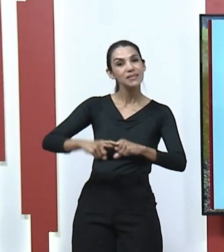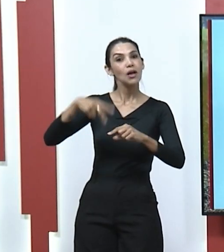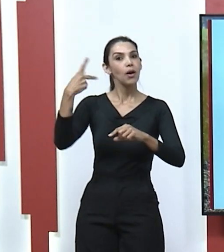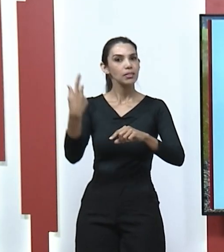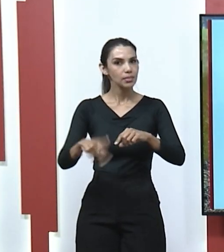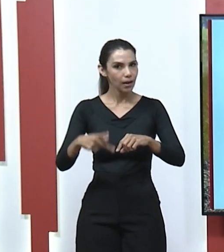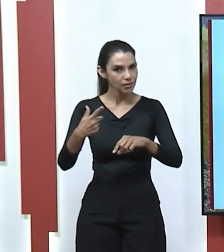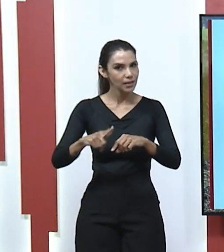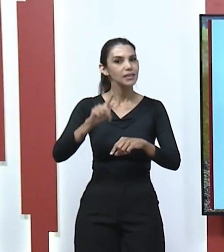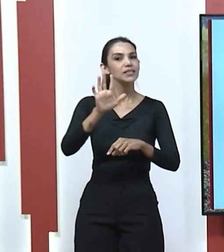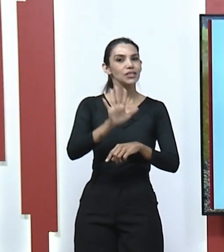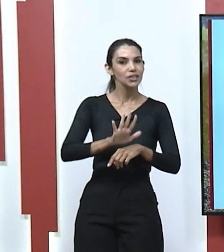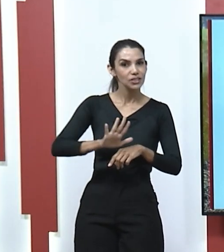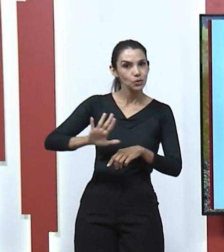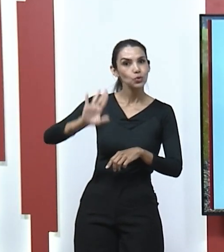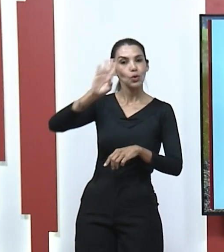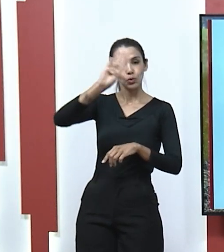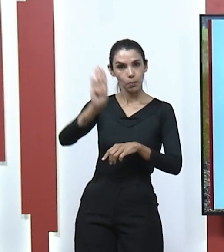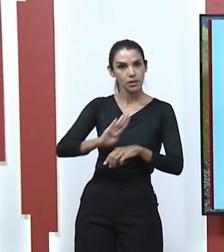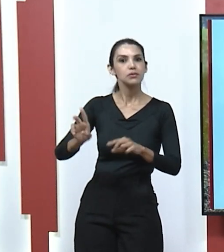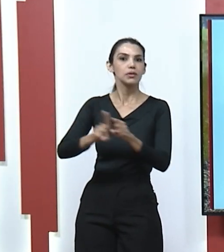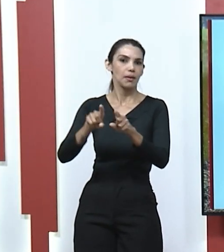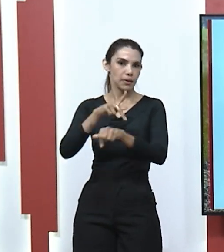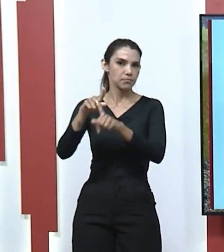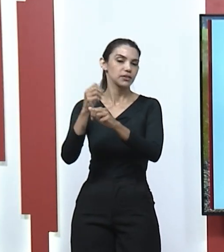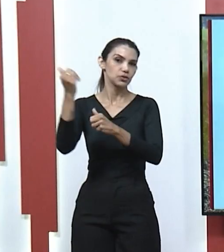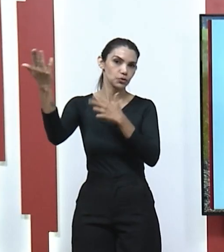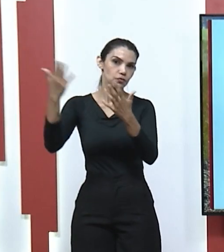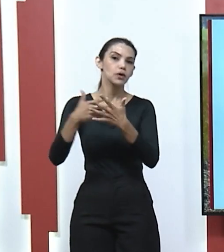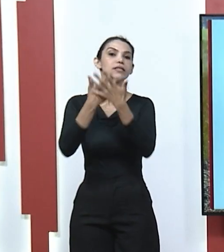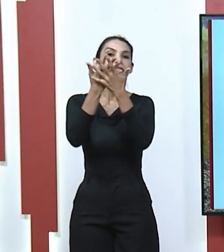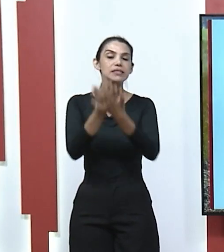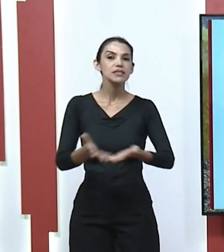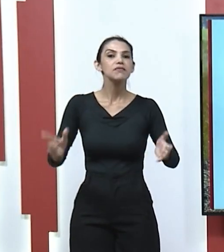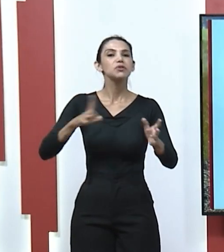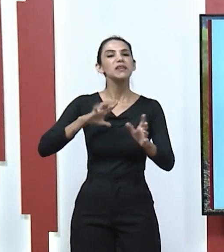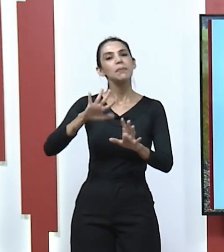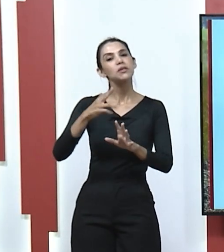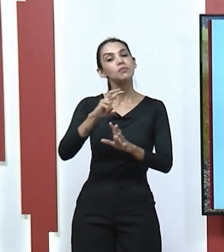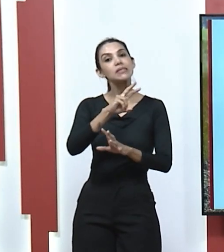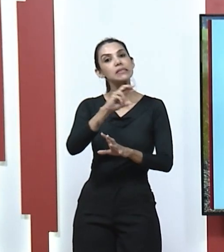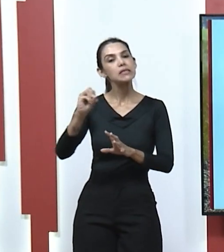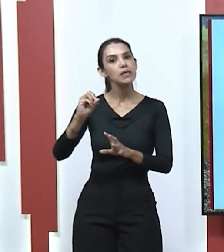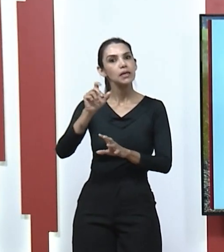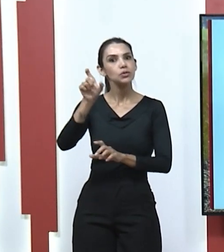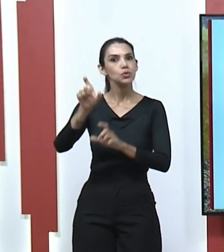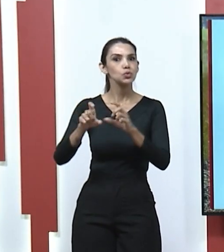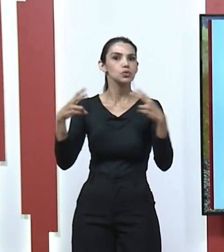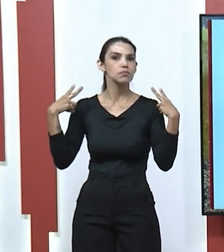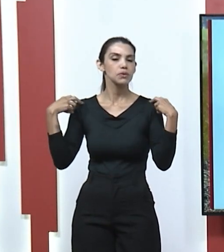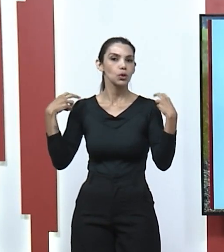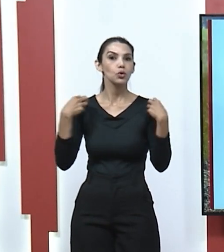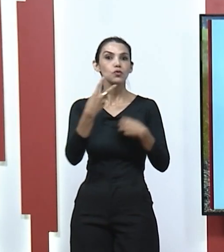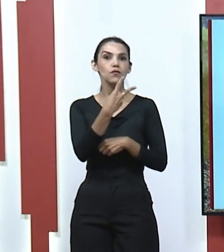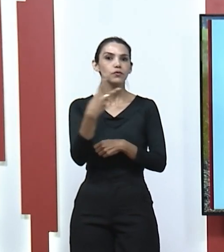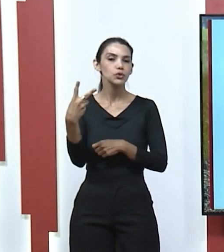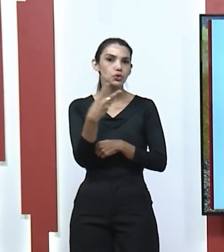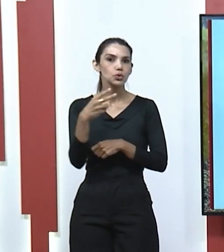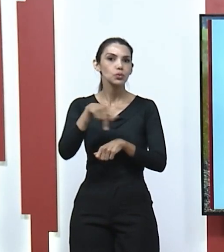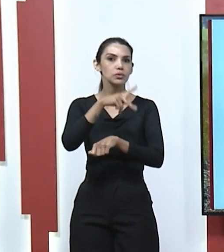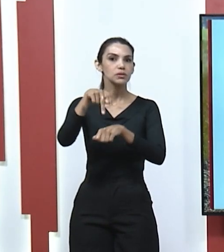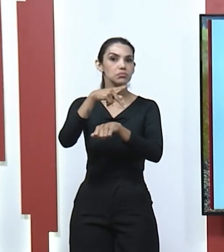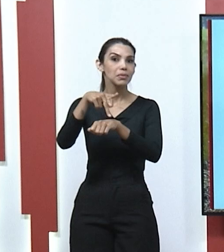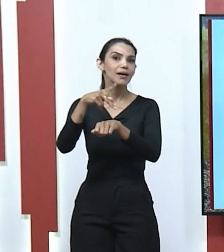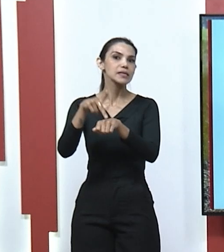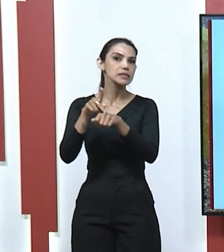regionais, nacionais e internacionais. O evento deve reunir mais de 500 pilotos de 22 países